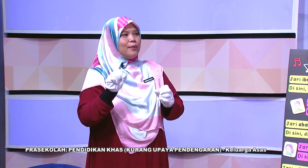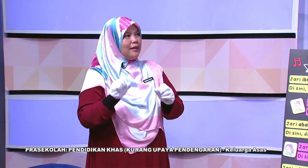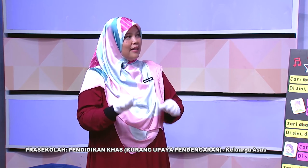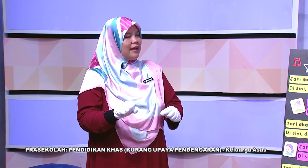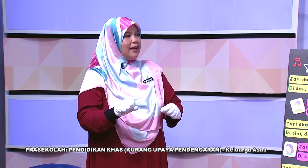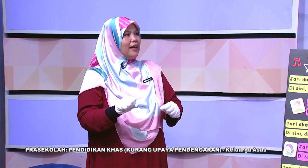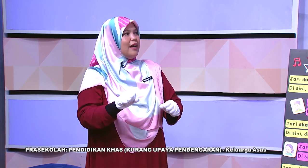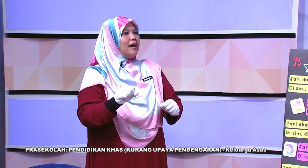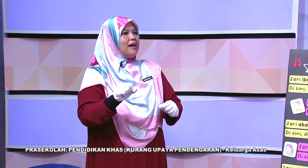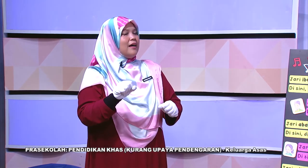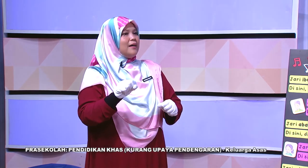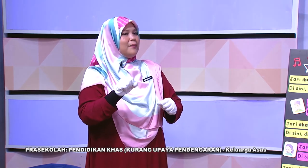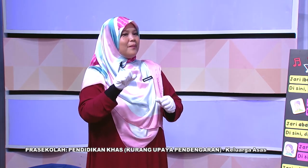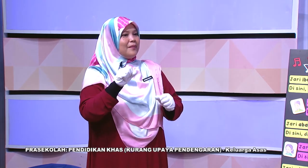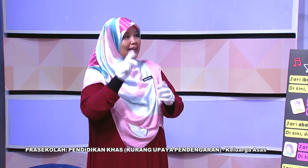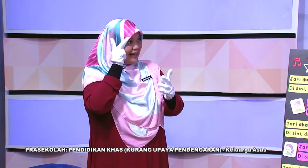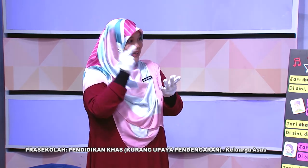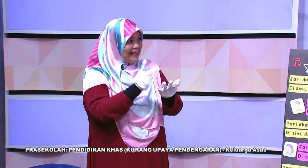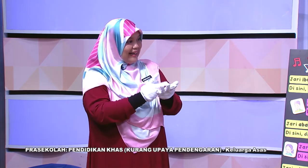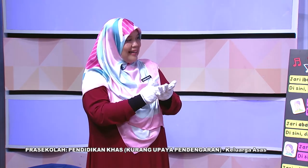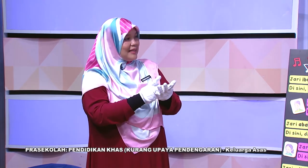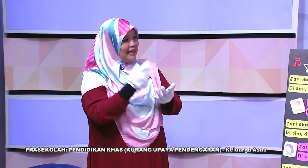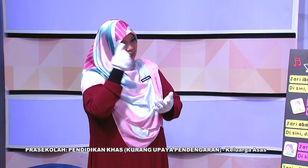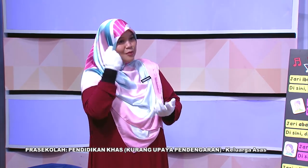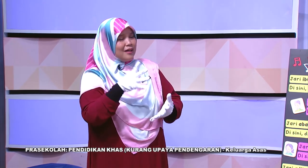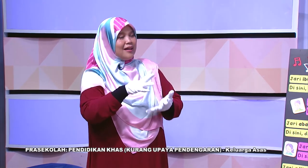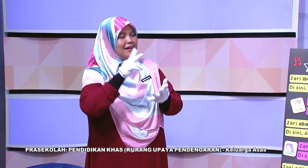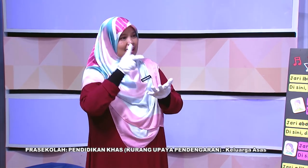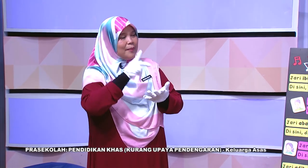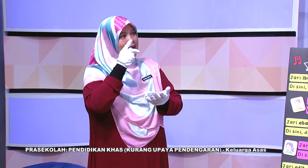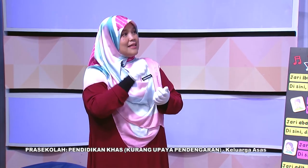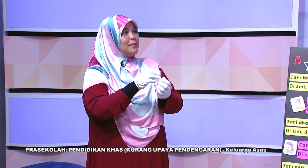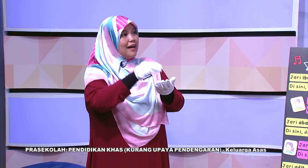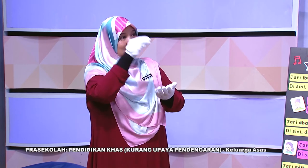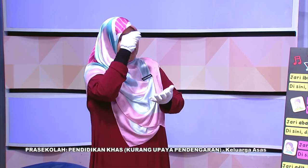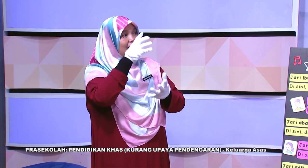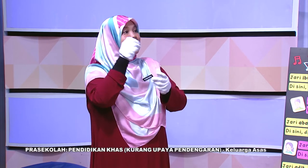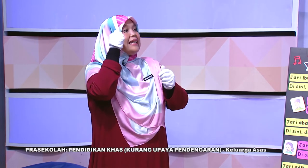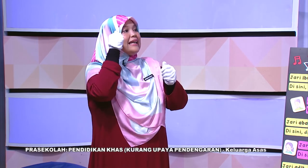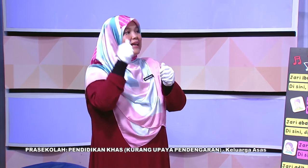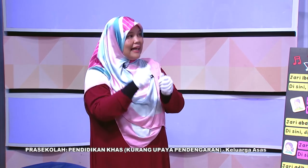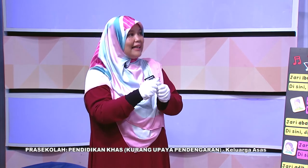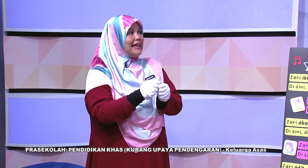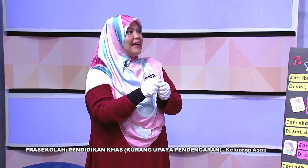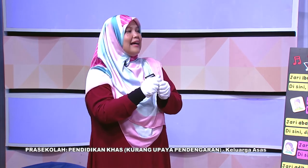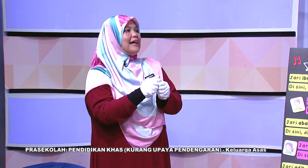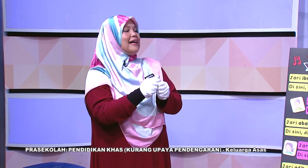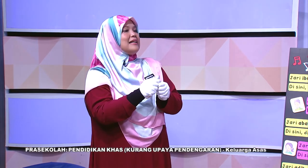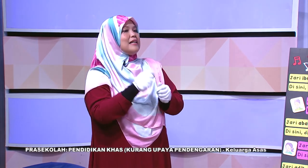boleh kena ladies sudah kena Blade belajar dan ingat-ingat Iya